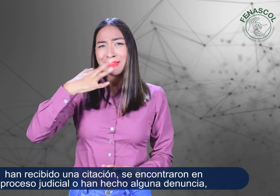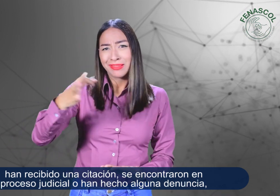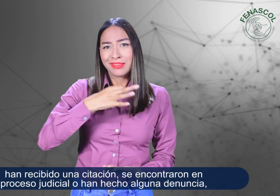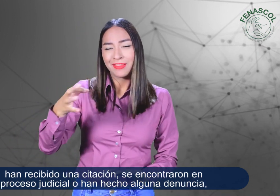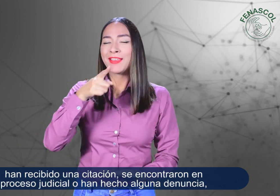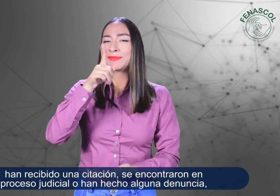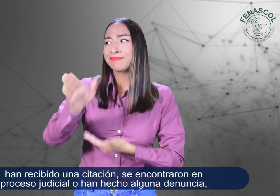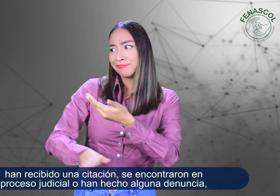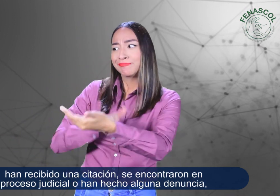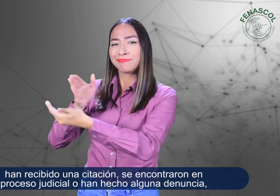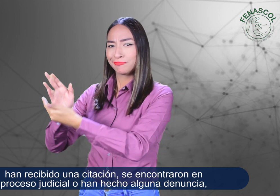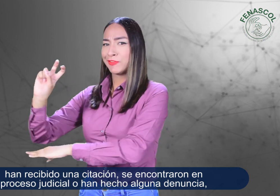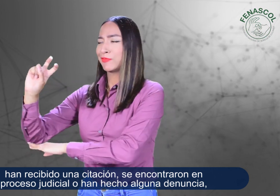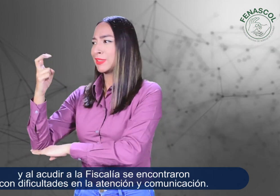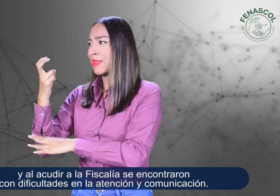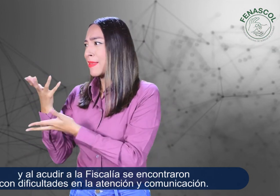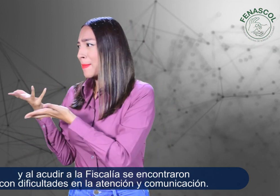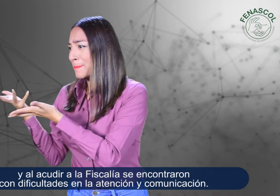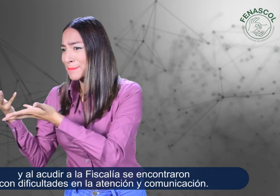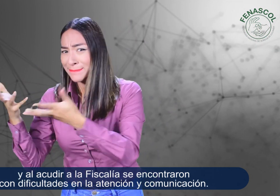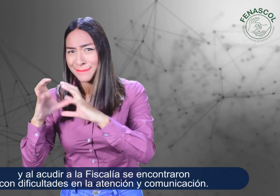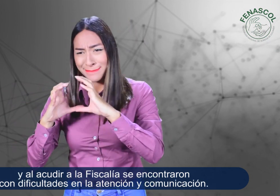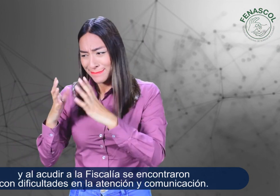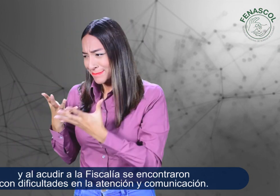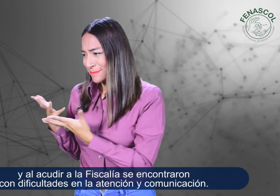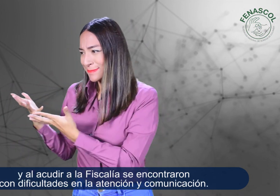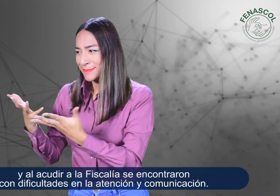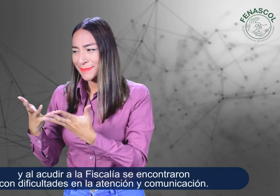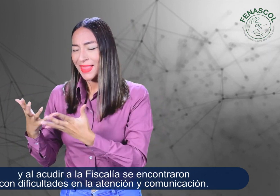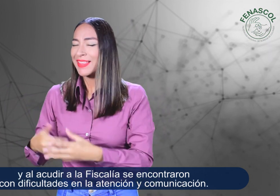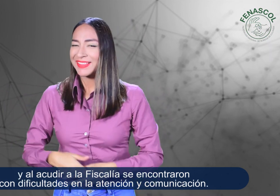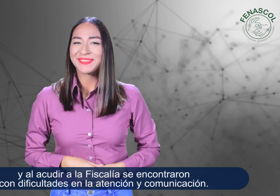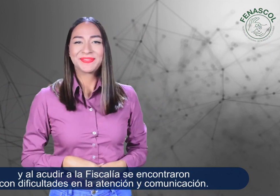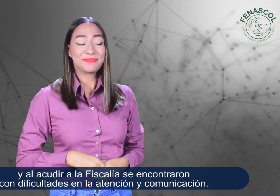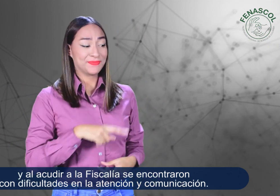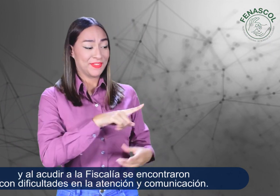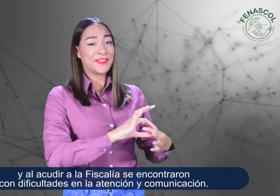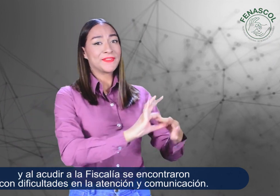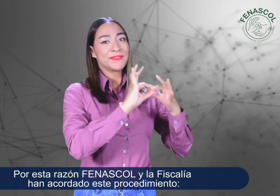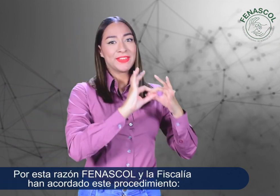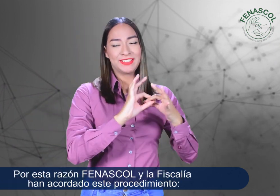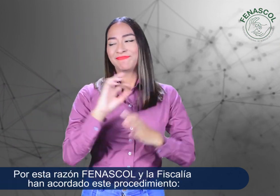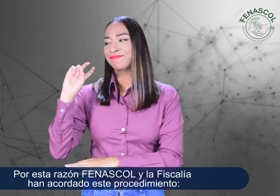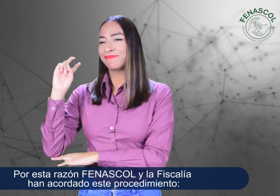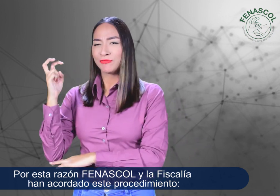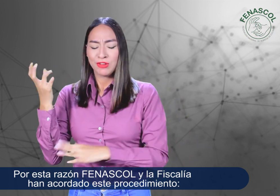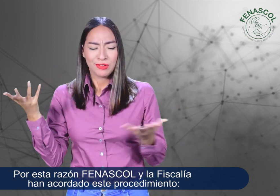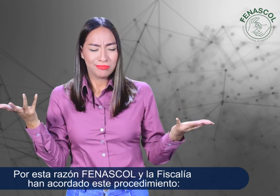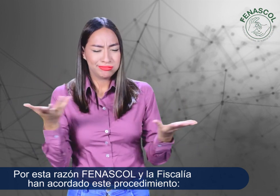judicial o han hecho alguna denuncia, y al acudir a la Fiscalía se encontraron con dificultades en la atención y comunicación. Por esta razón,